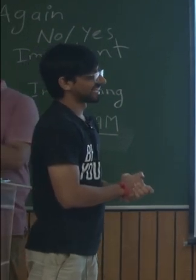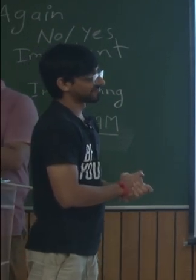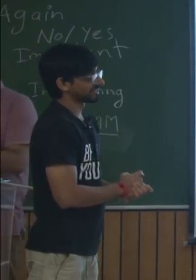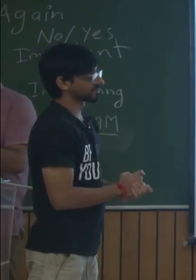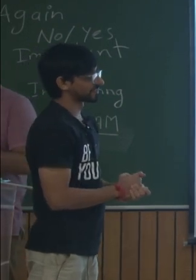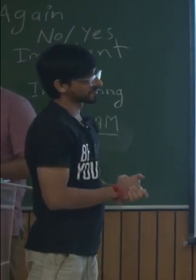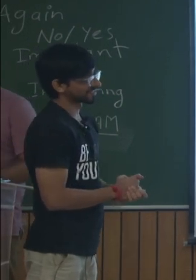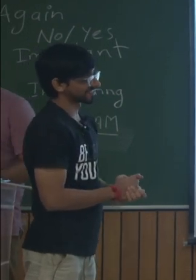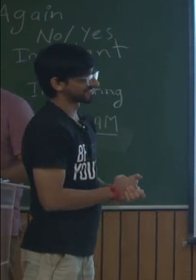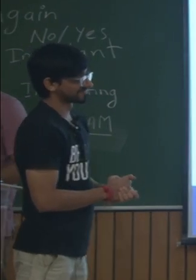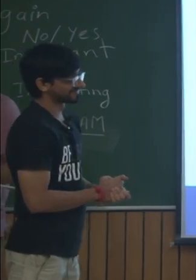एंड आई एम वेरी सॉरी फॉर दैट।